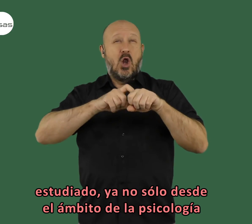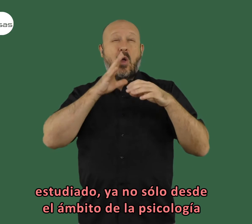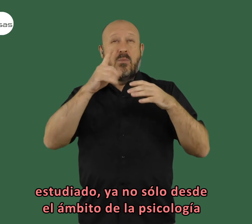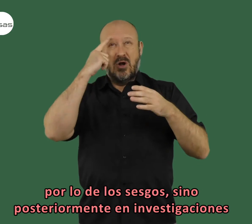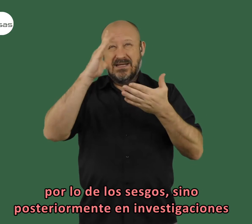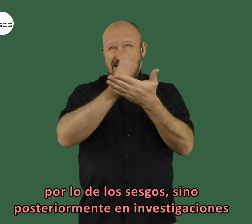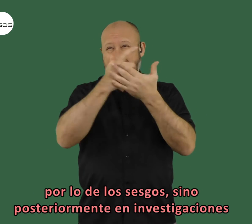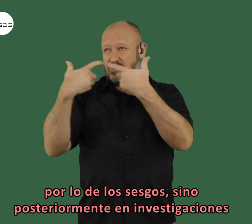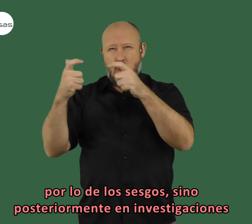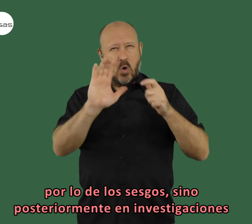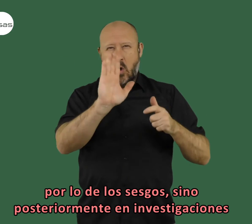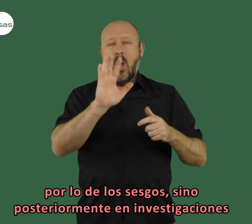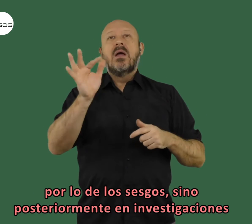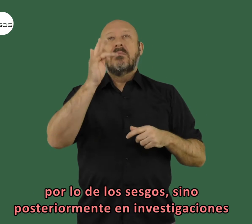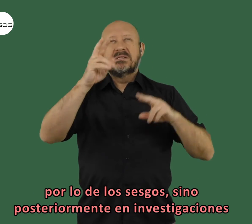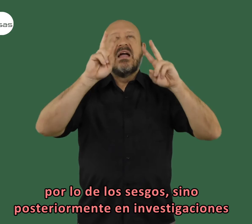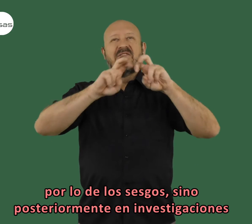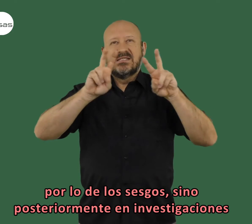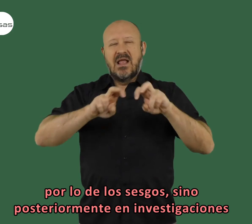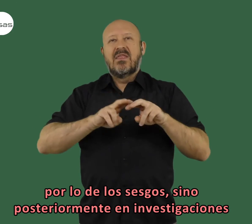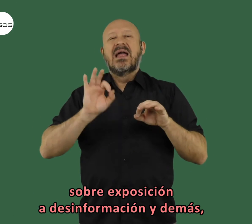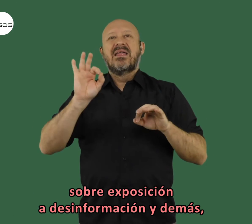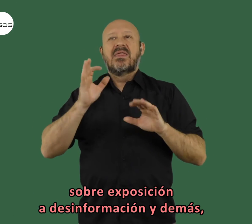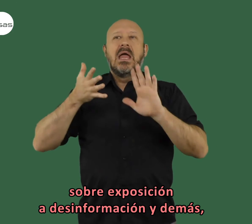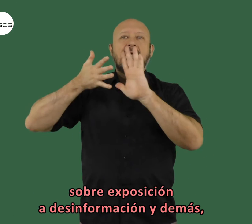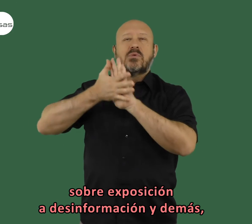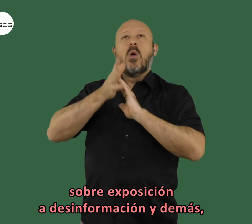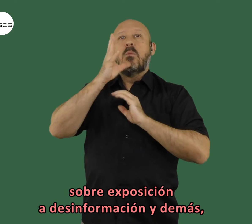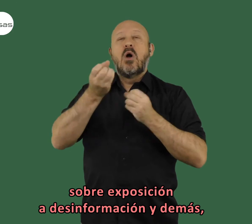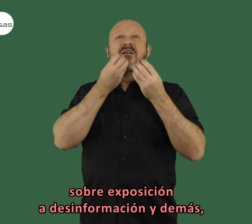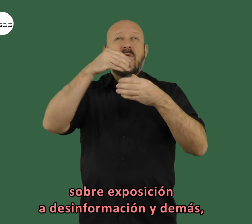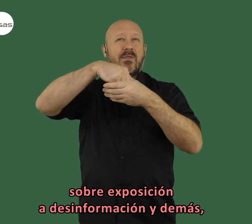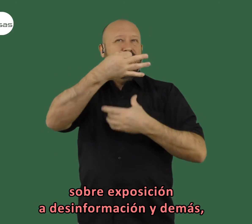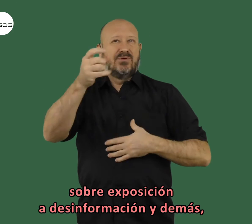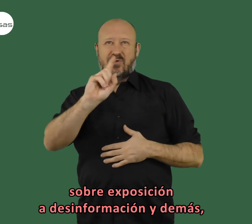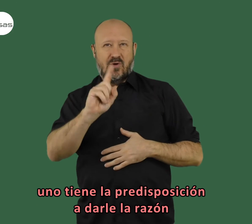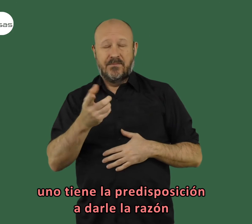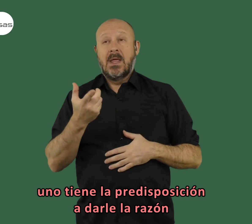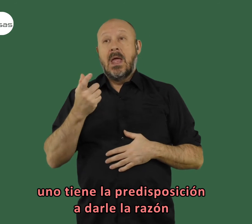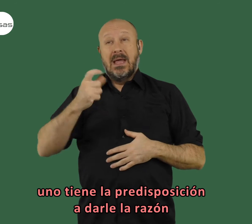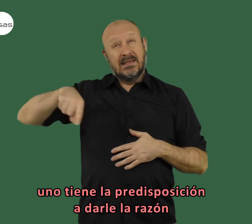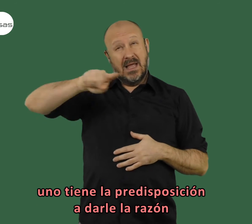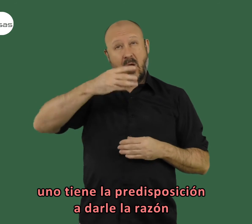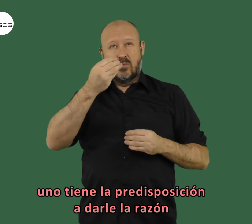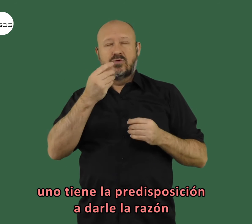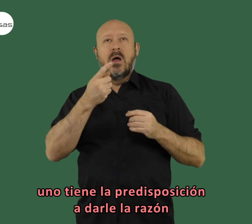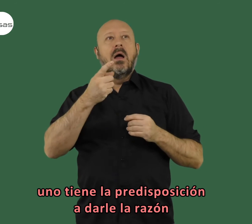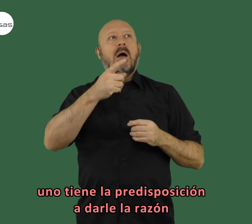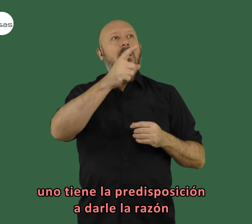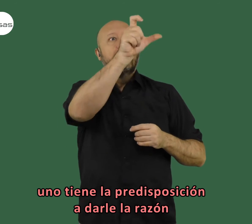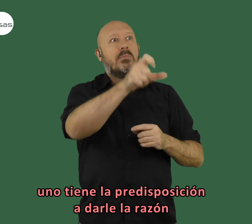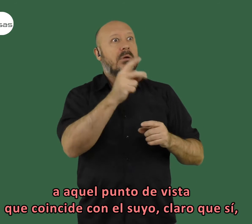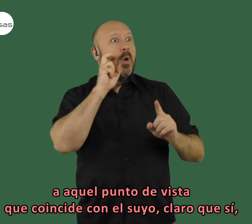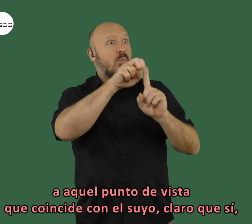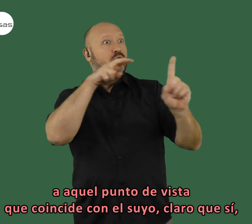la psicología por lo de los sesgos, sino posteriormente en investigaciones sobre exposición a desinformación y demás. Uno tiene la predisposición a